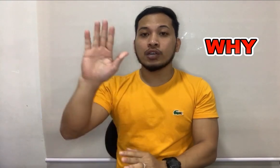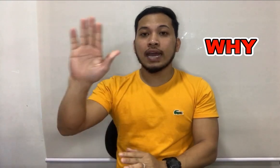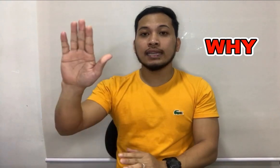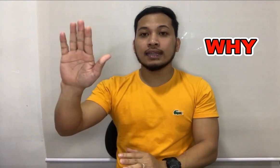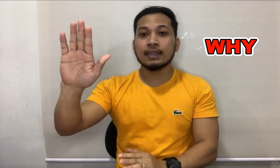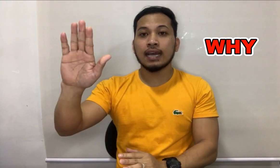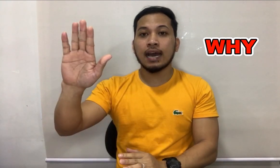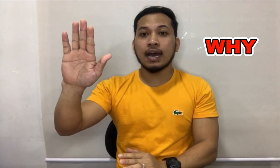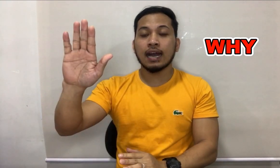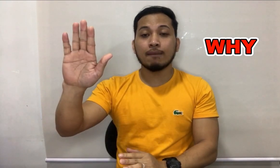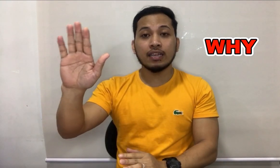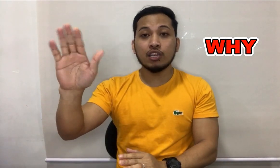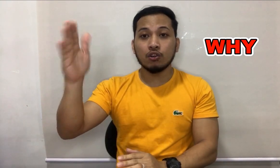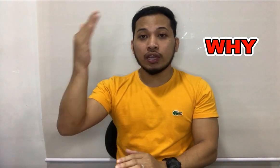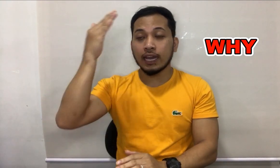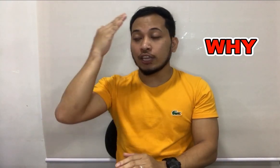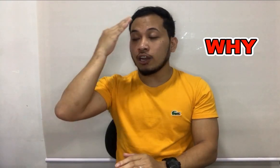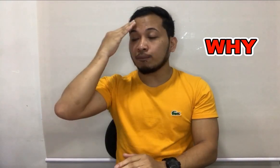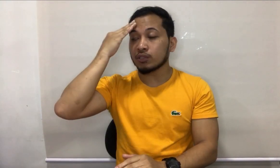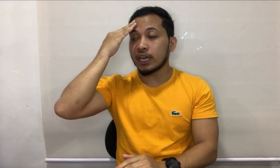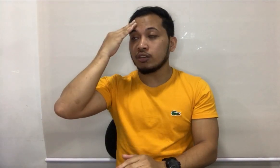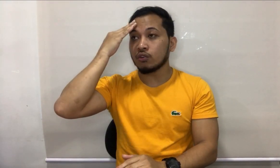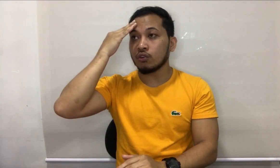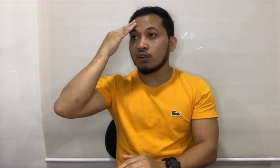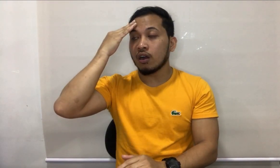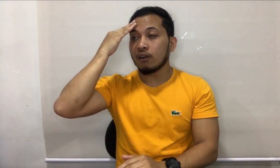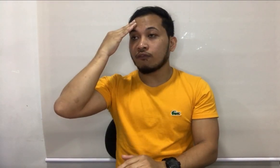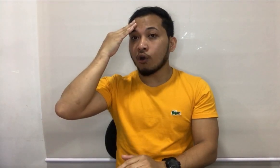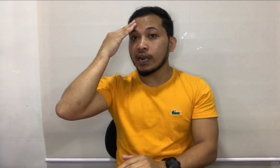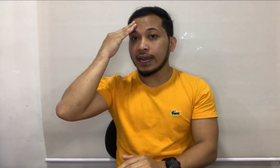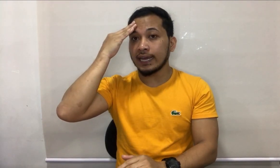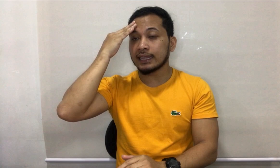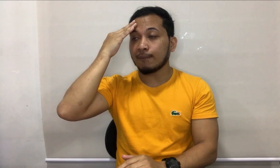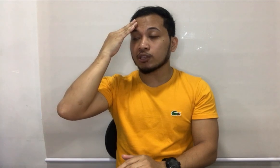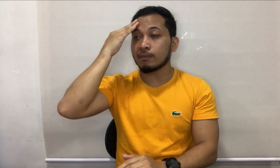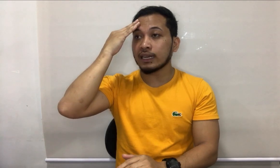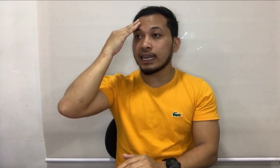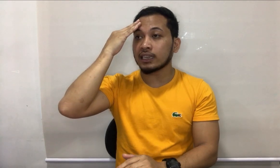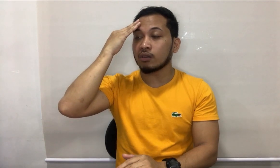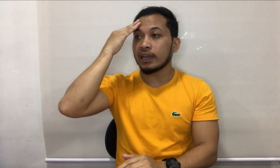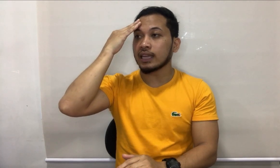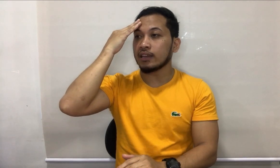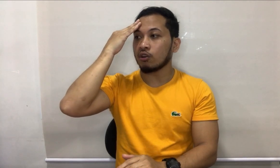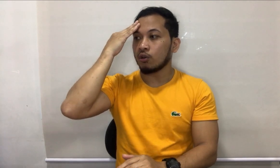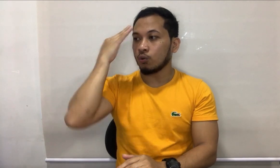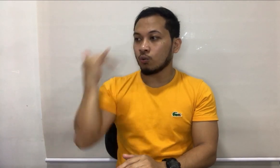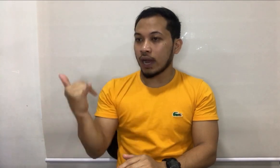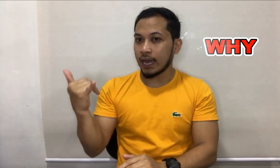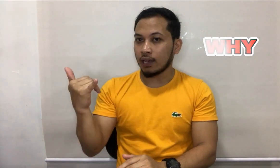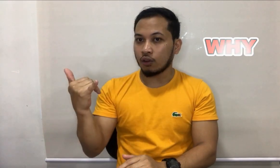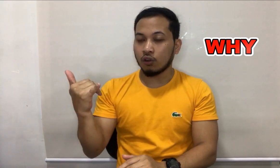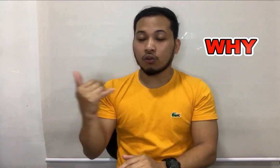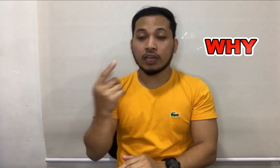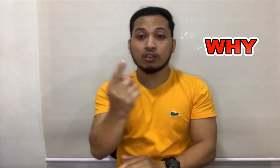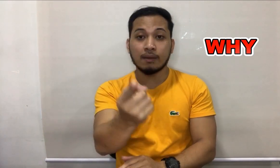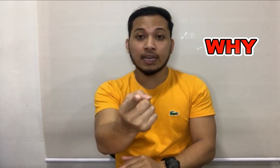pong right na kamay ninyo, ilagay nyo lang po sa inyong forehead, tapos magle-letter Y tayo. Y. O kung ikaw naman